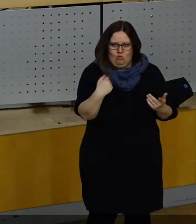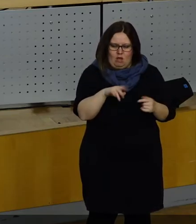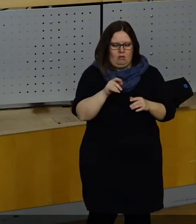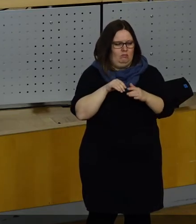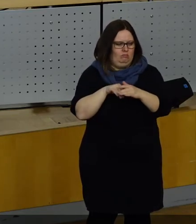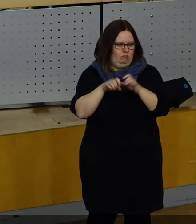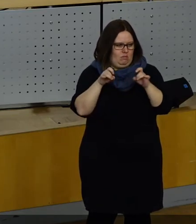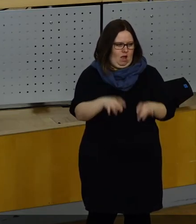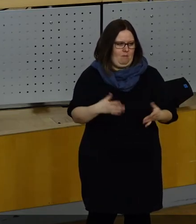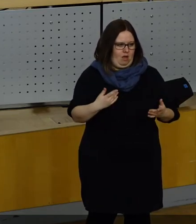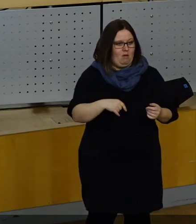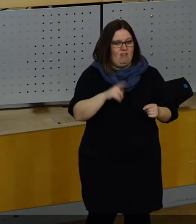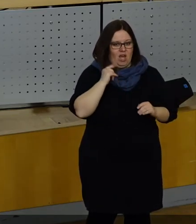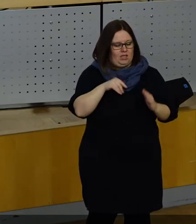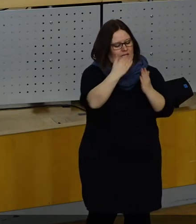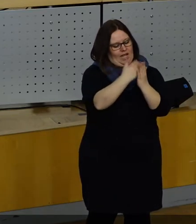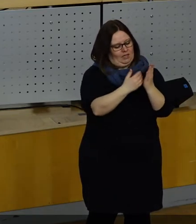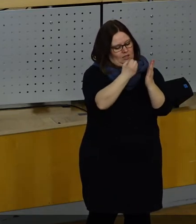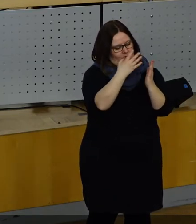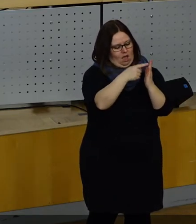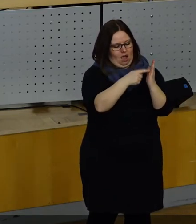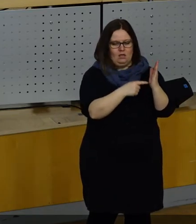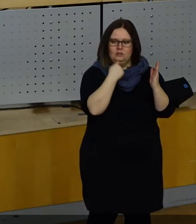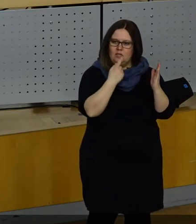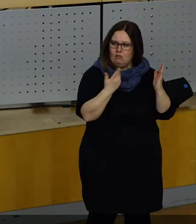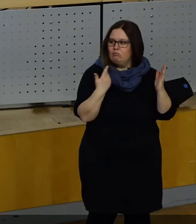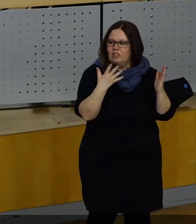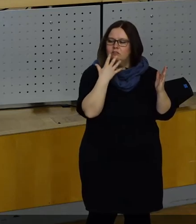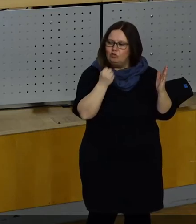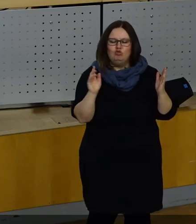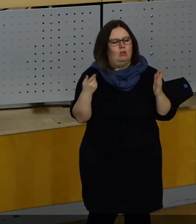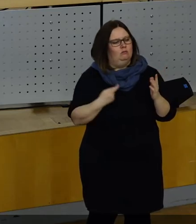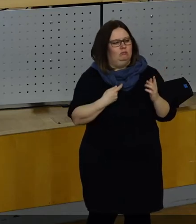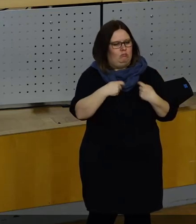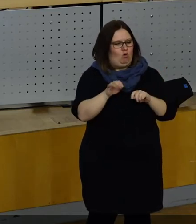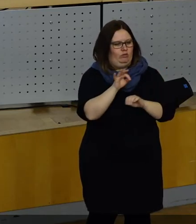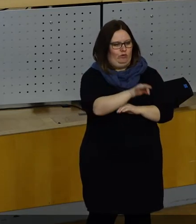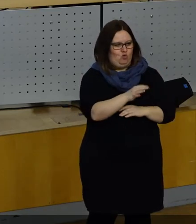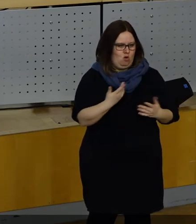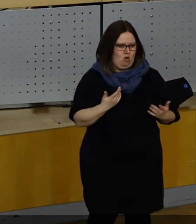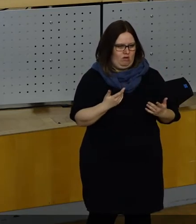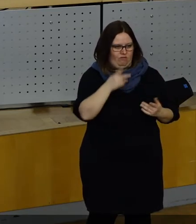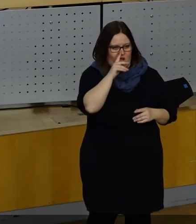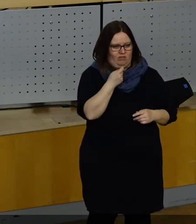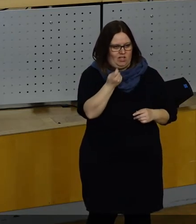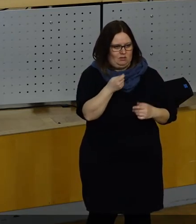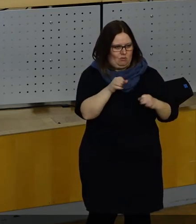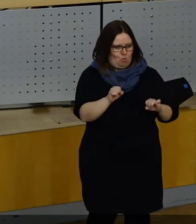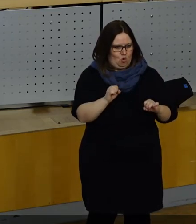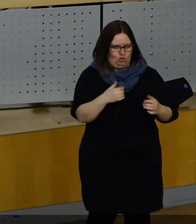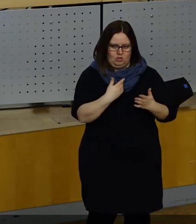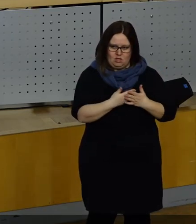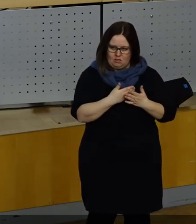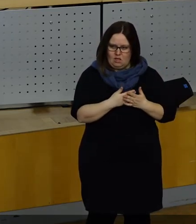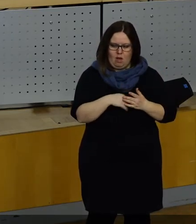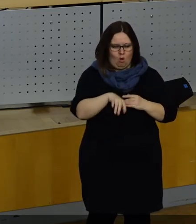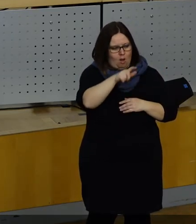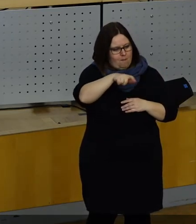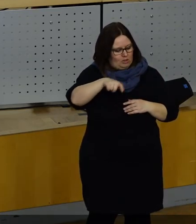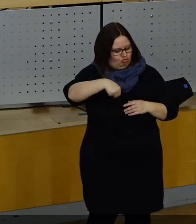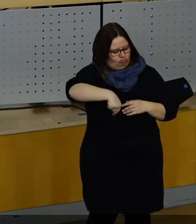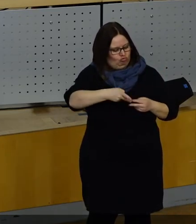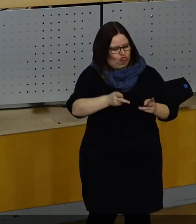Regeln bekommen wir natürlich auch Investoren, die sagen, sagt uns, was ihr wollt und wir bauen euch das, wenn es finanzierbar ist. Das ist wunderbar, dass sie sich die Menschen mit